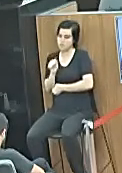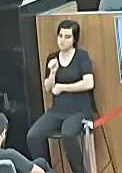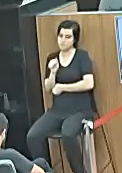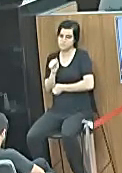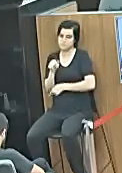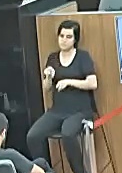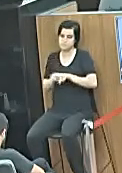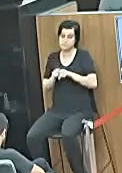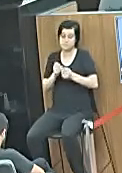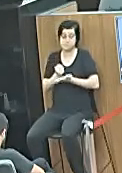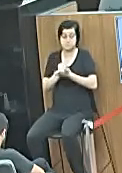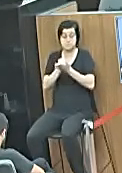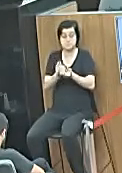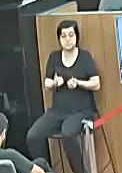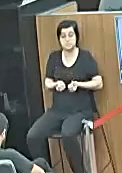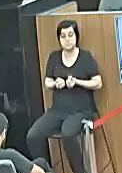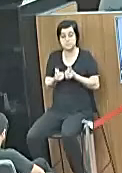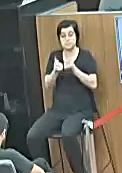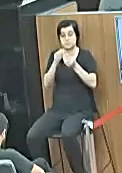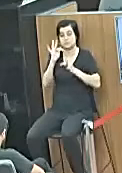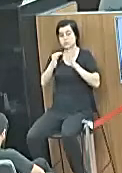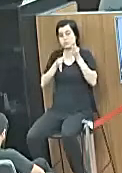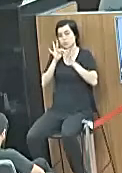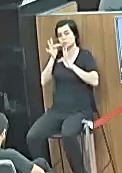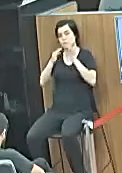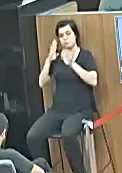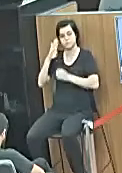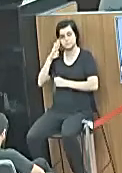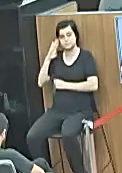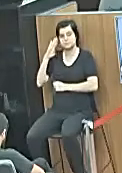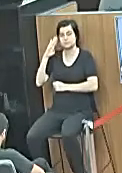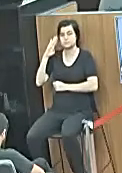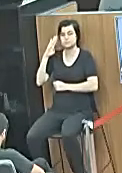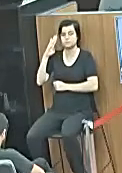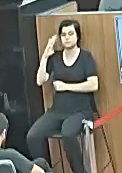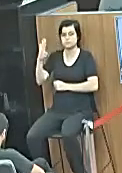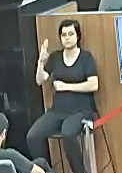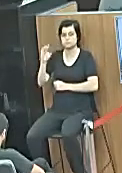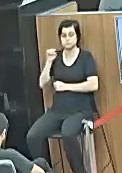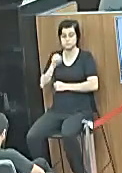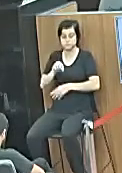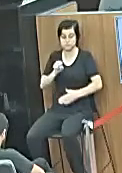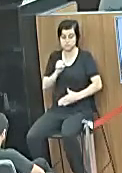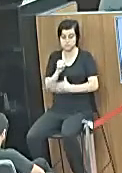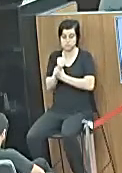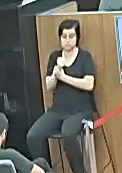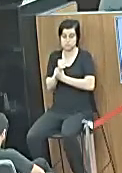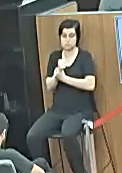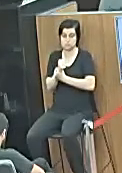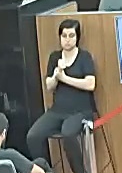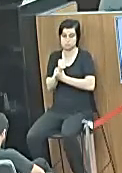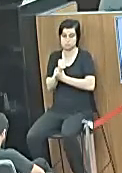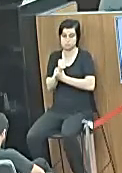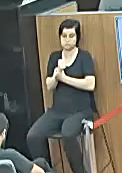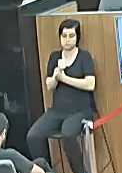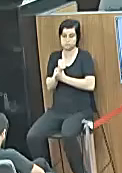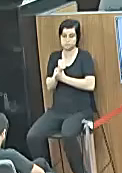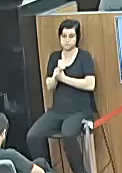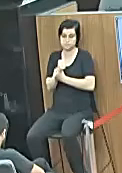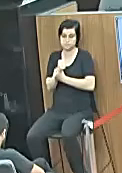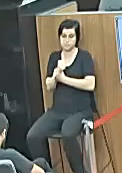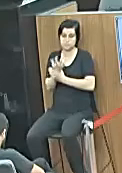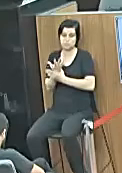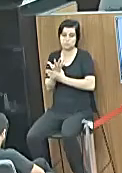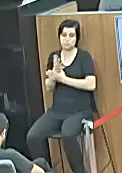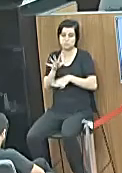eo desenvolvimento tecnológico prioritariamente na área de segurança pública com a captação de